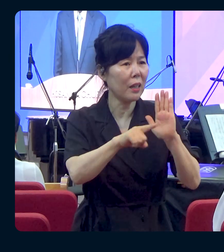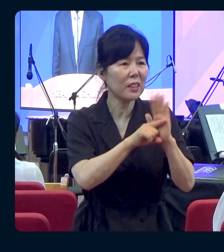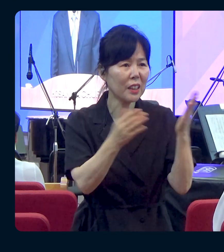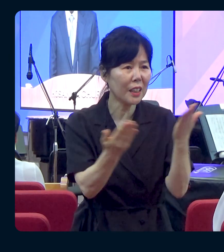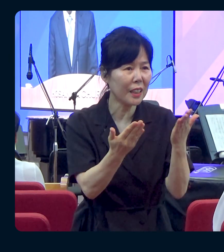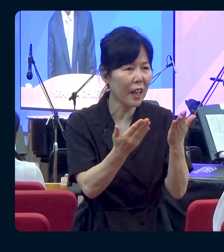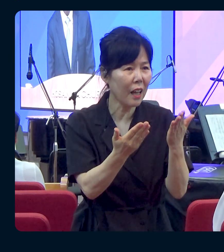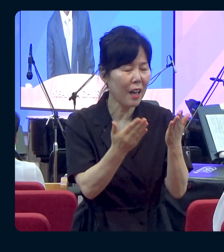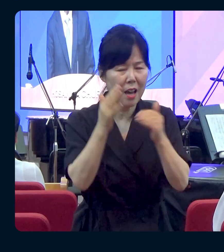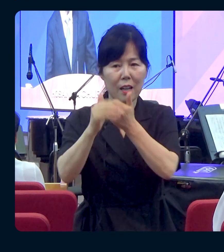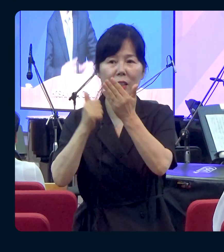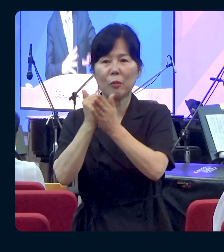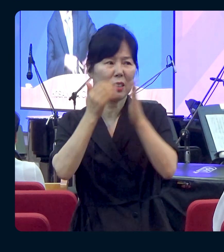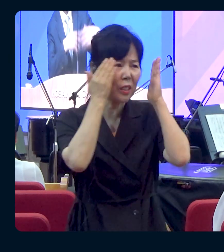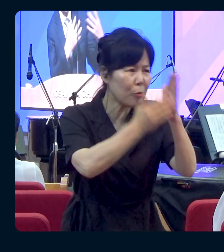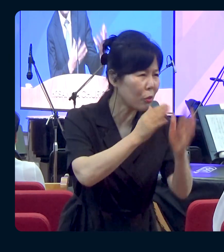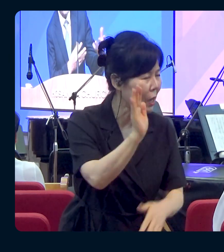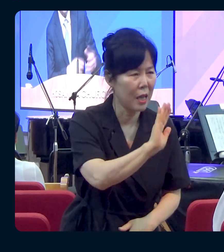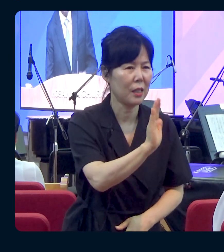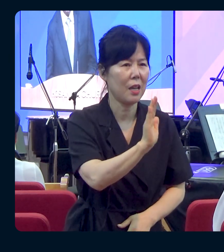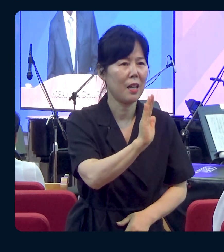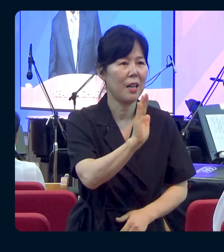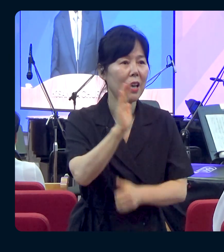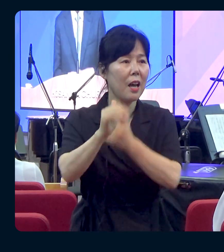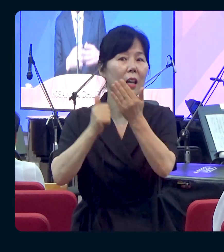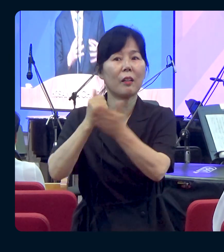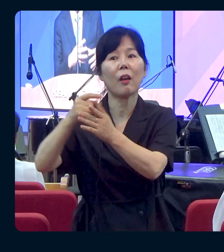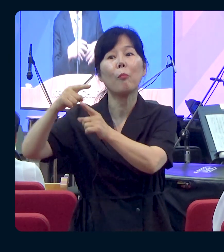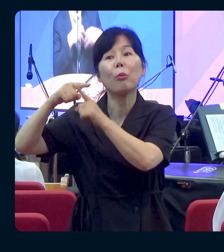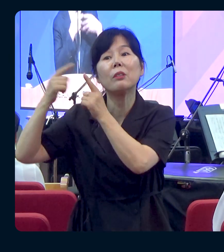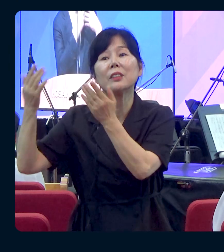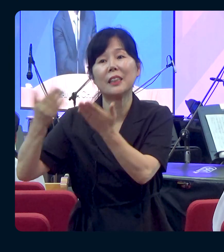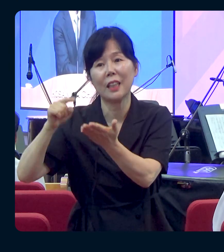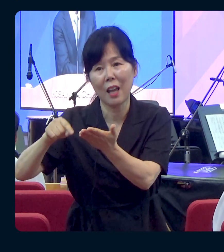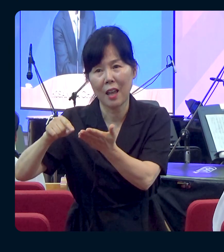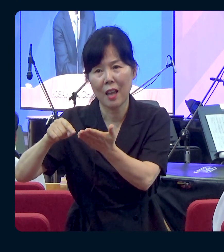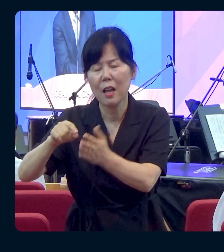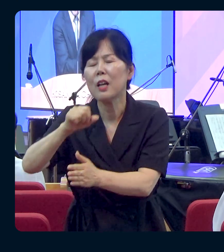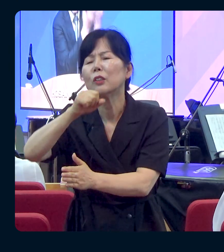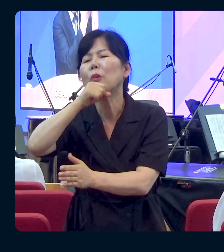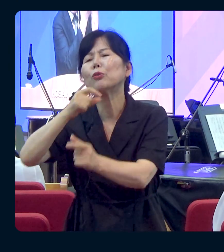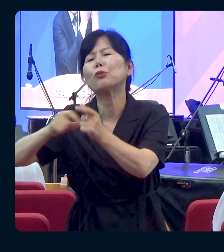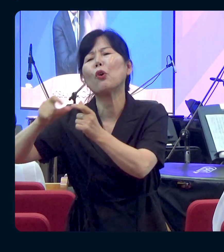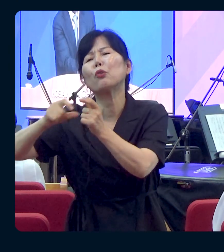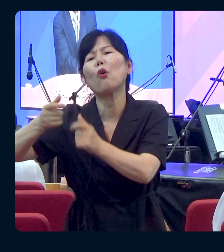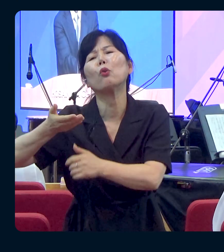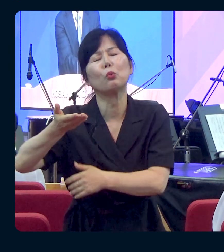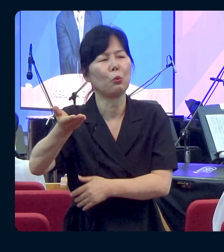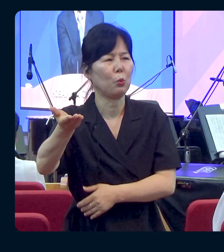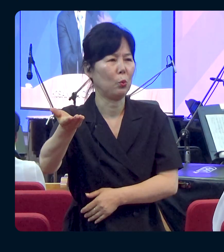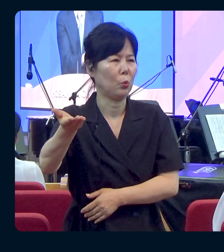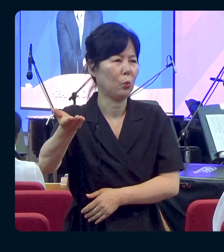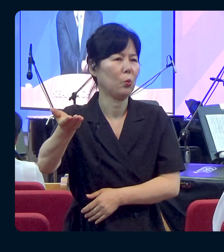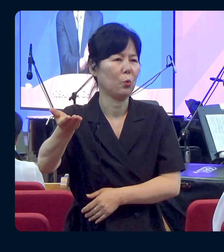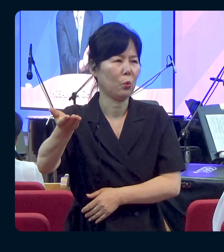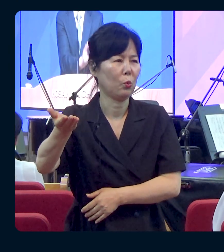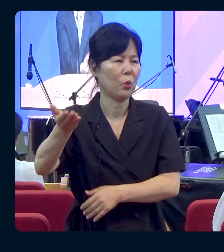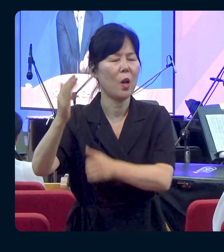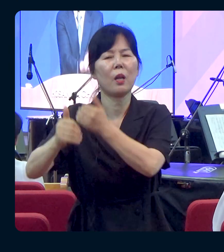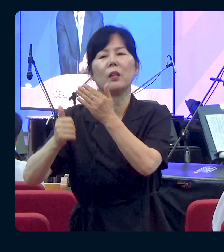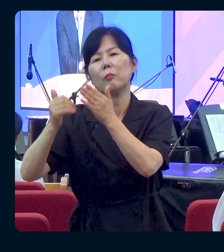거기에 하나님 집중하지 않고요, 하나님은 플러스 요인을 찾아서 거기에 점수를 주는,